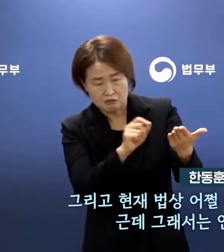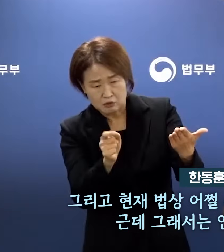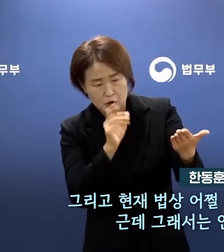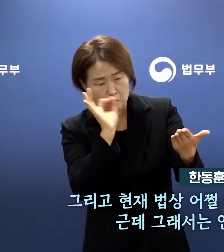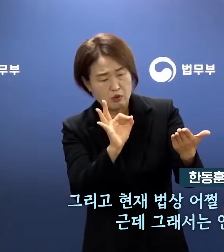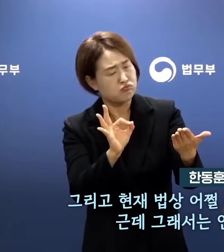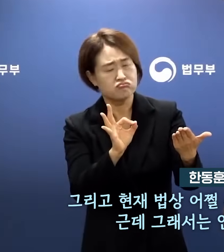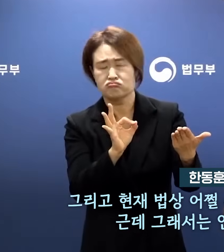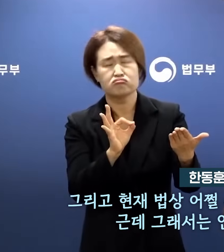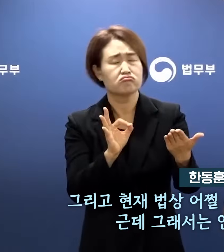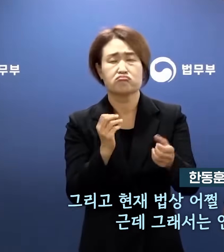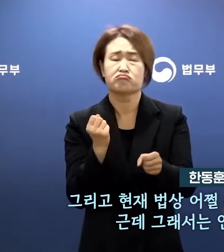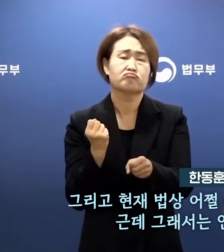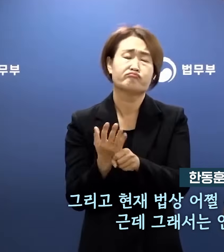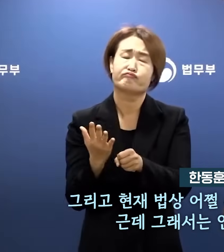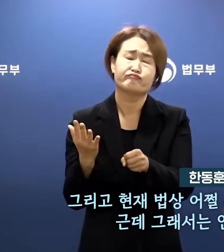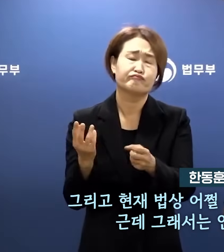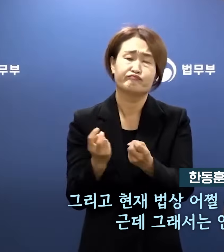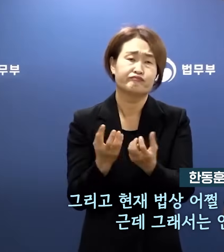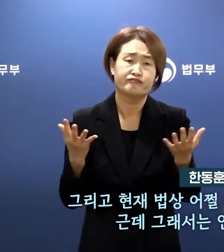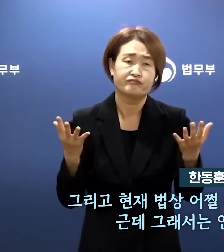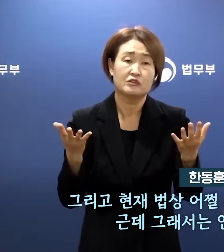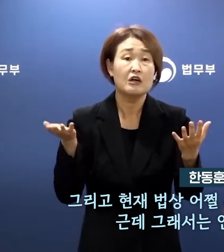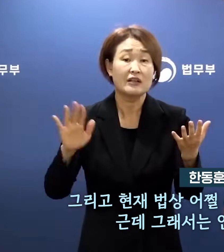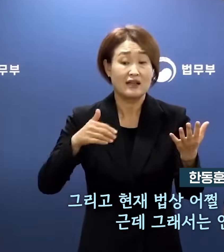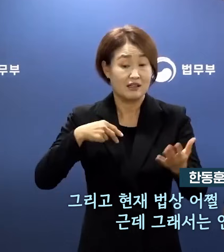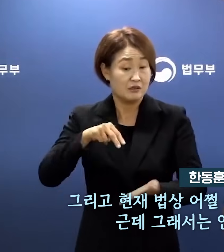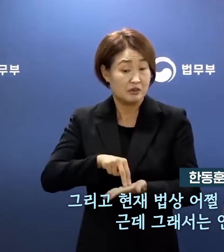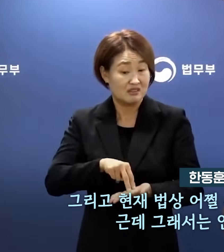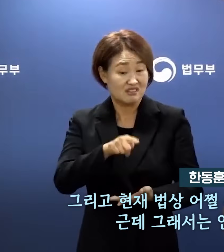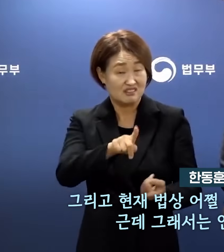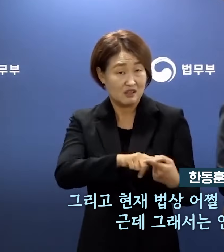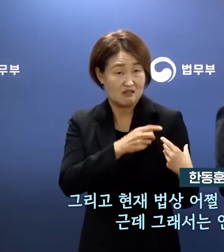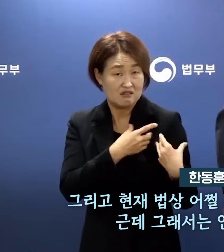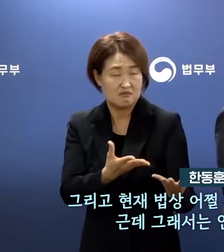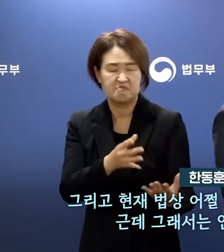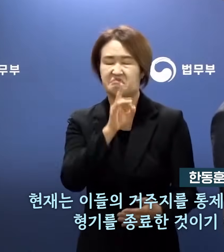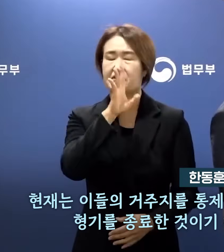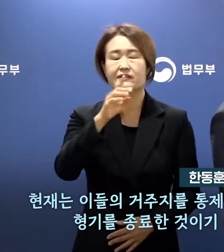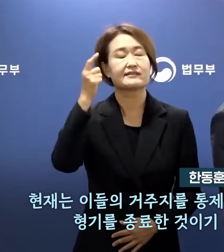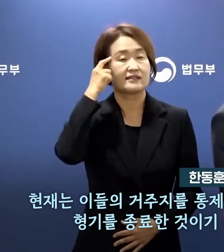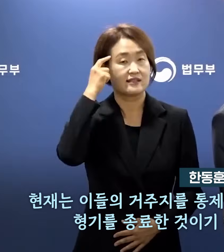하는 것이었죠. 근데 그래서는 안 된다고 생각합니다.